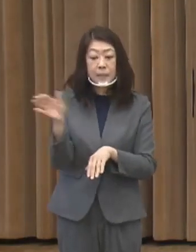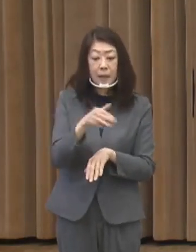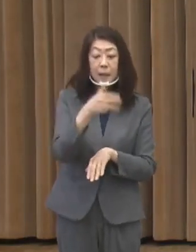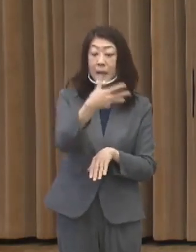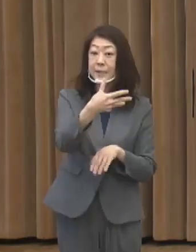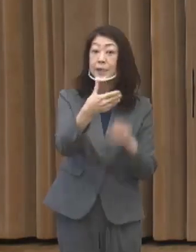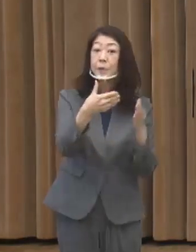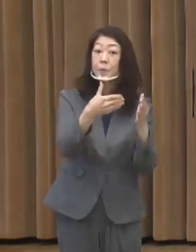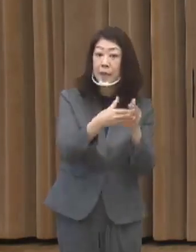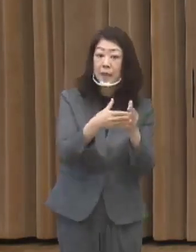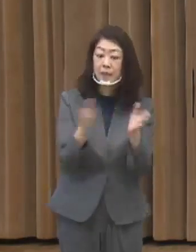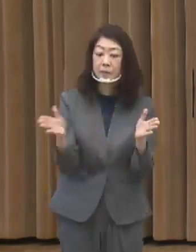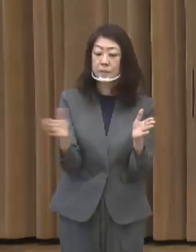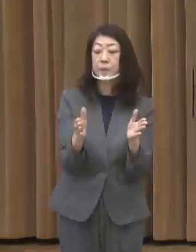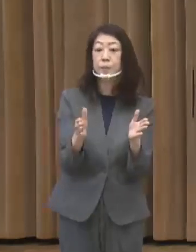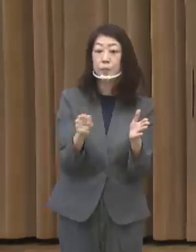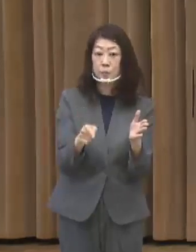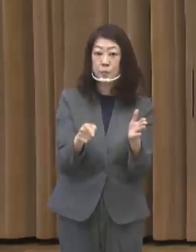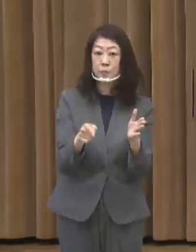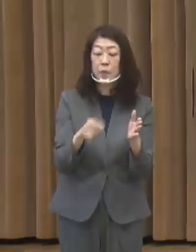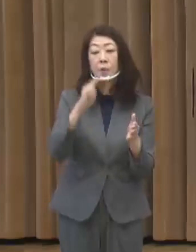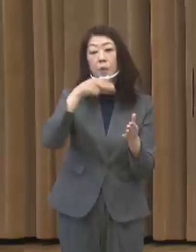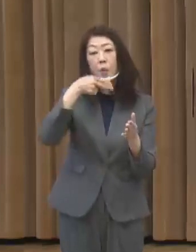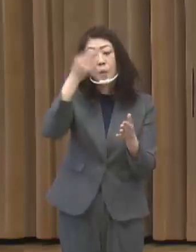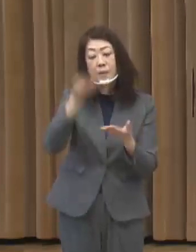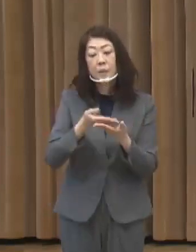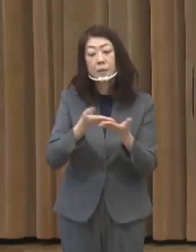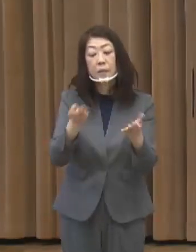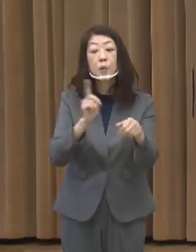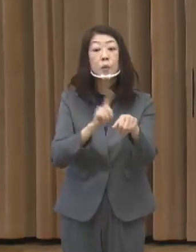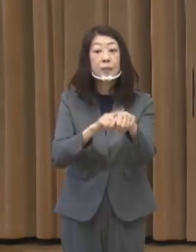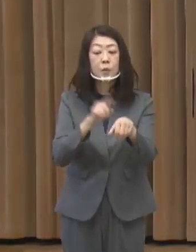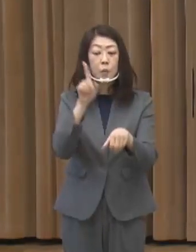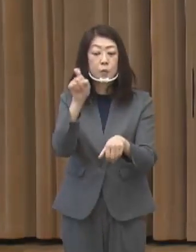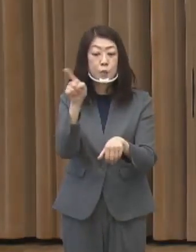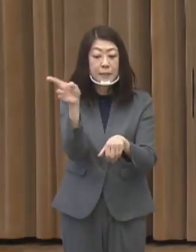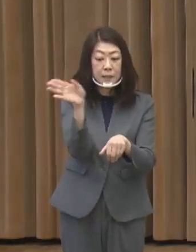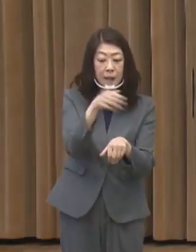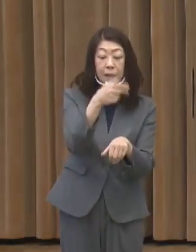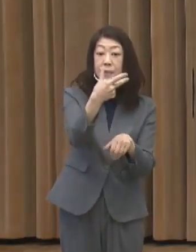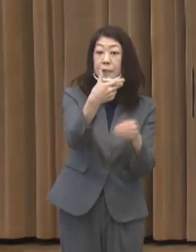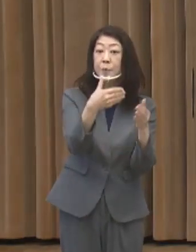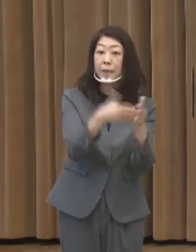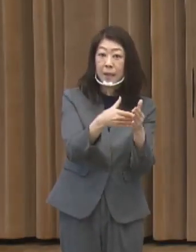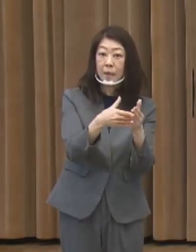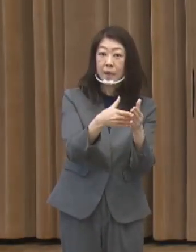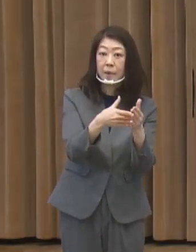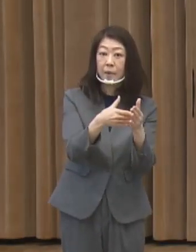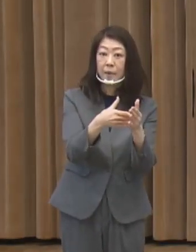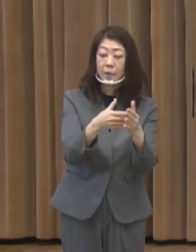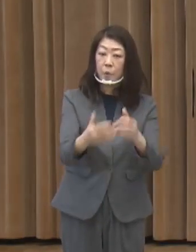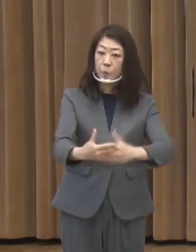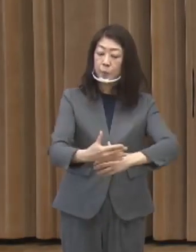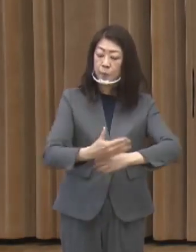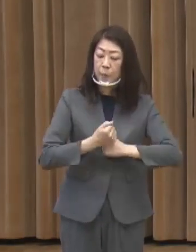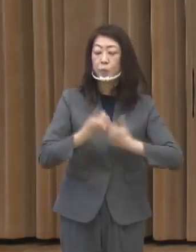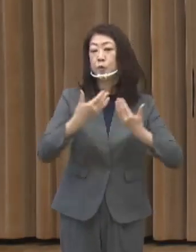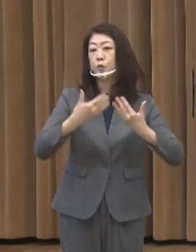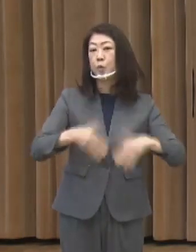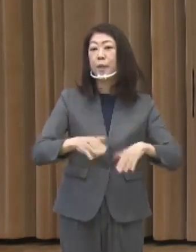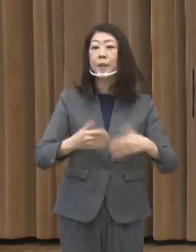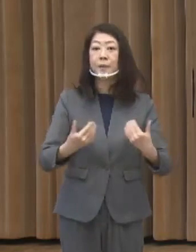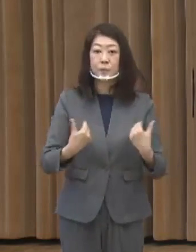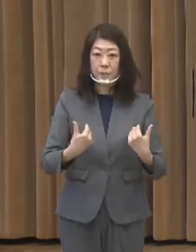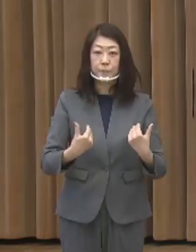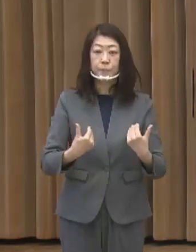に短縮をし、酒類提供時間を午前11時から午後7時までとすることが要件となります。そして